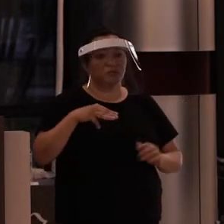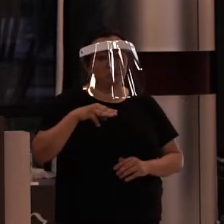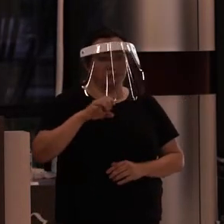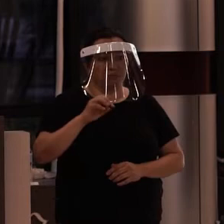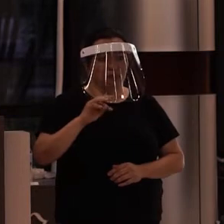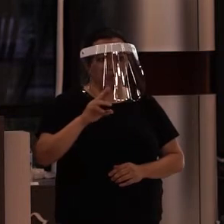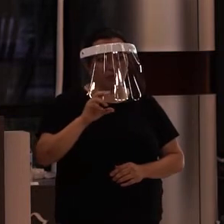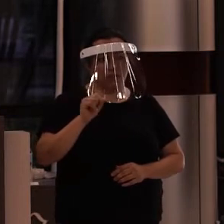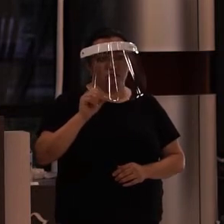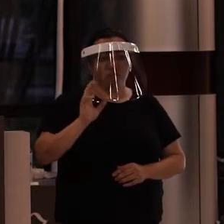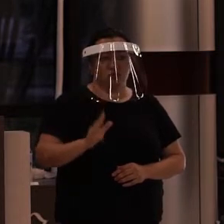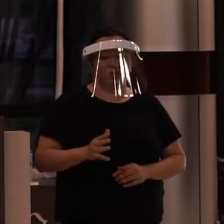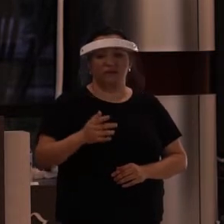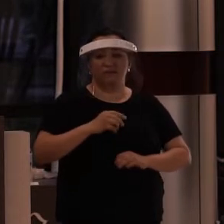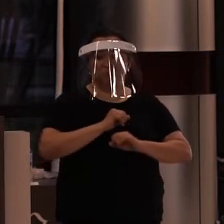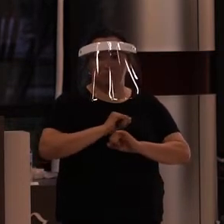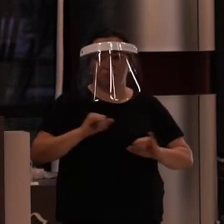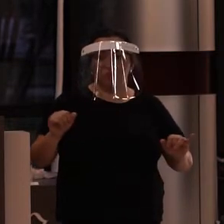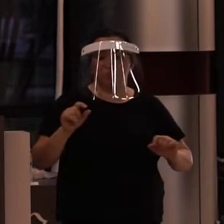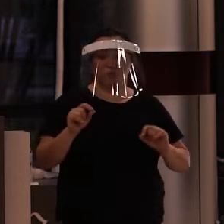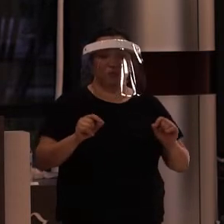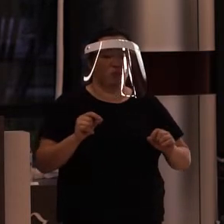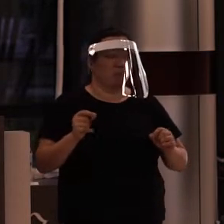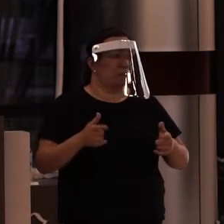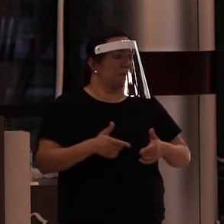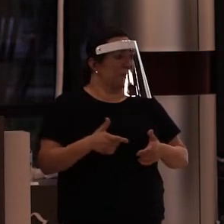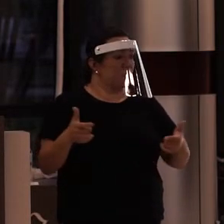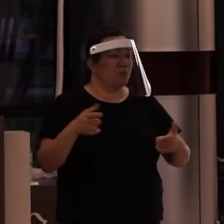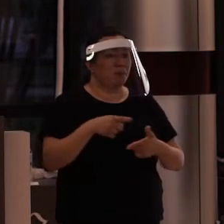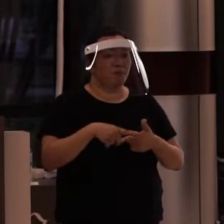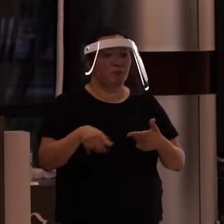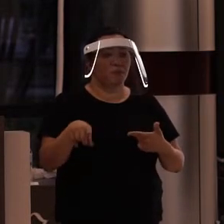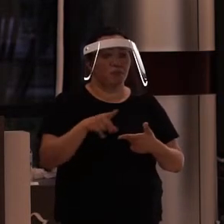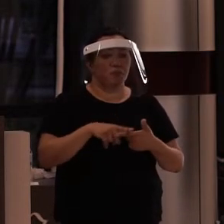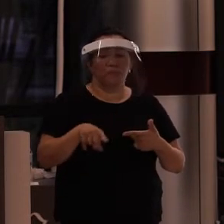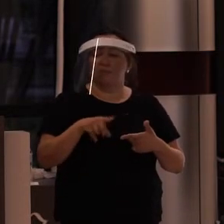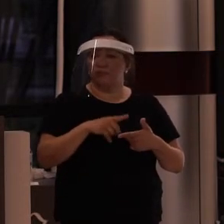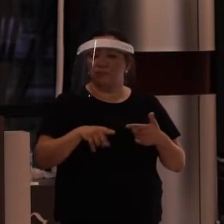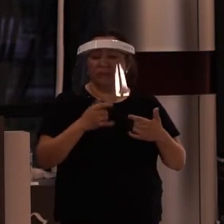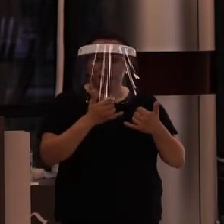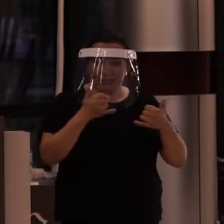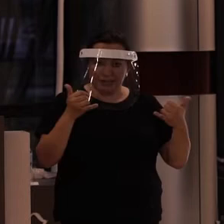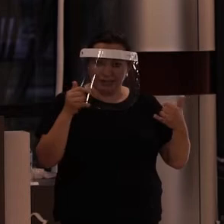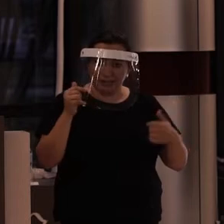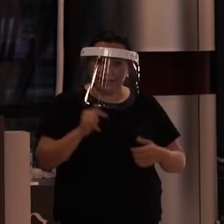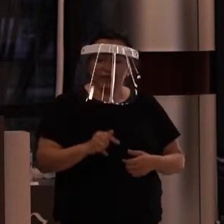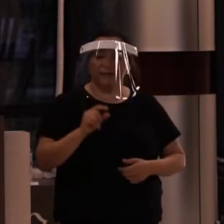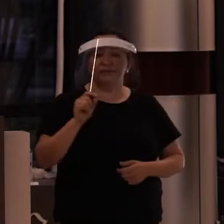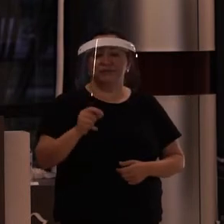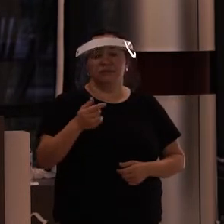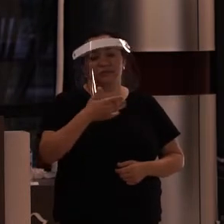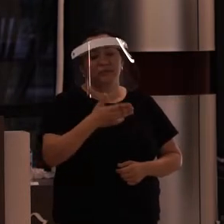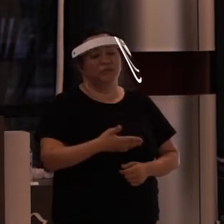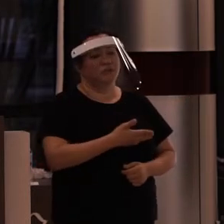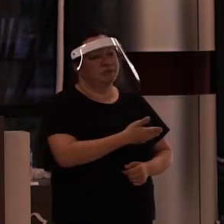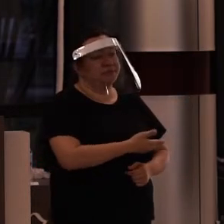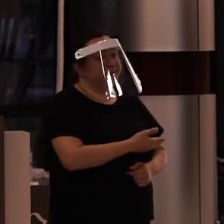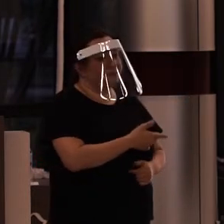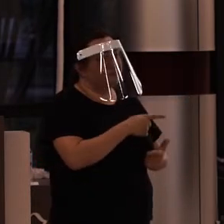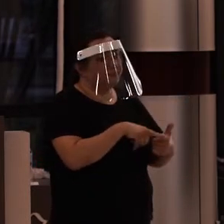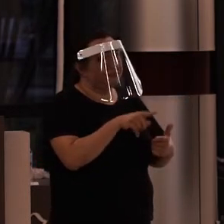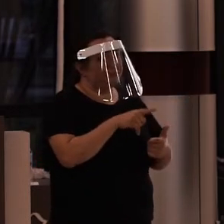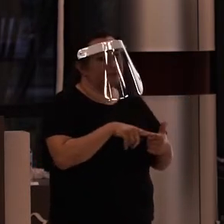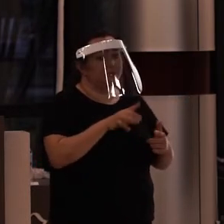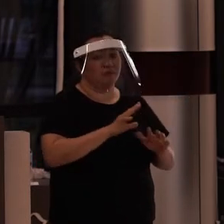coisa que é muito interessante, muitas das vezes o problema, principalmente na parte elétrica, esse é o problema, mas ele já